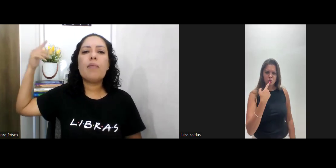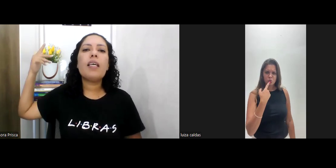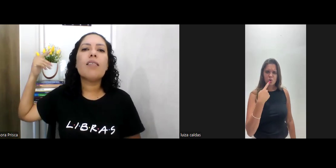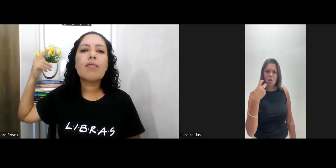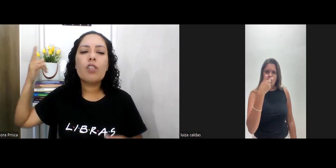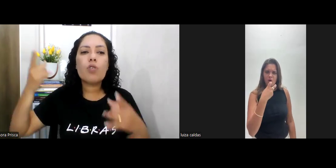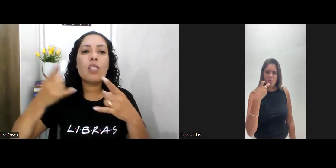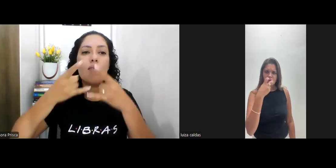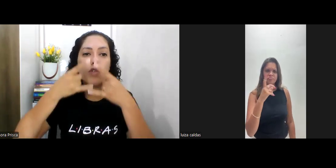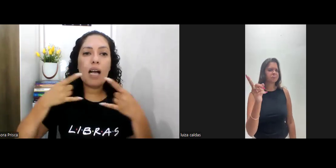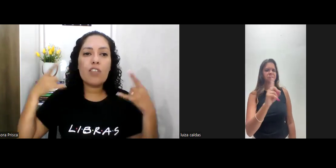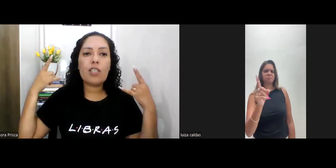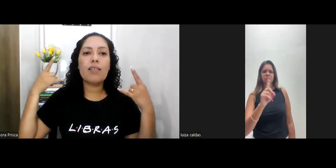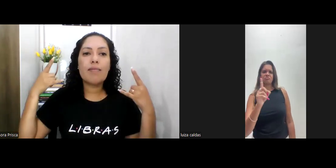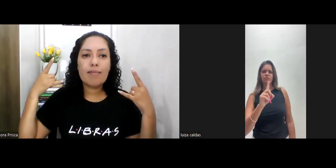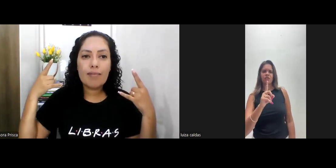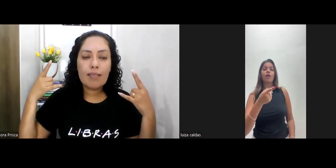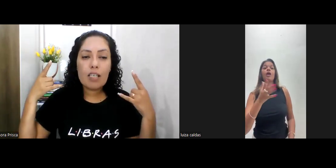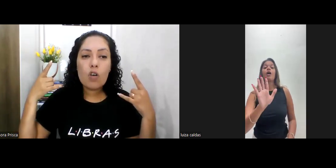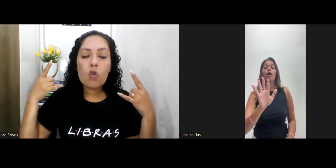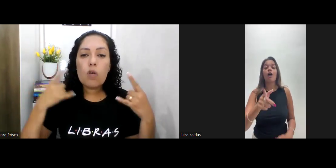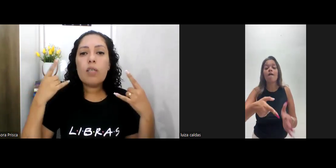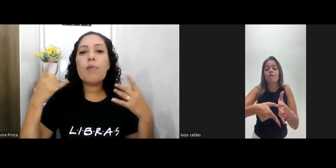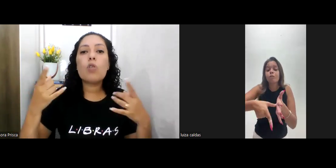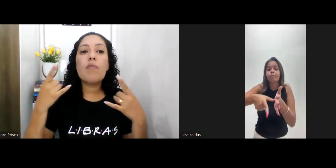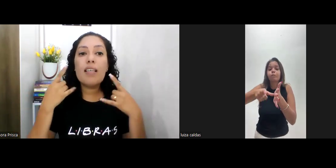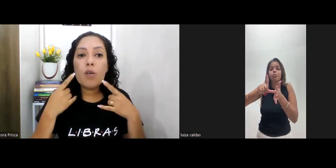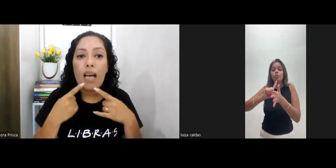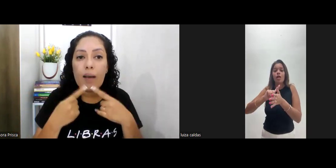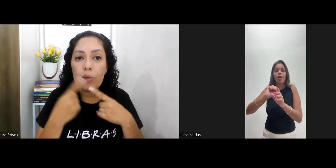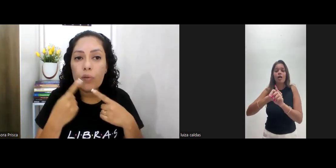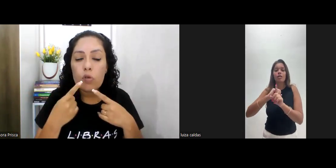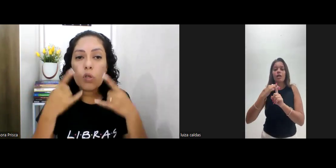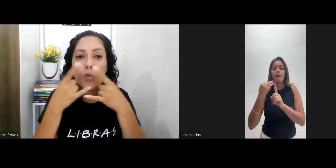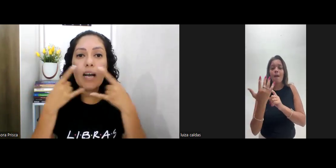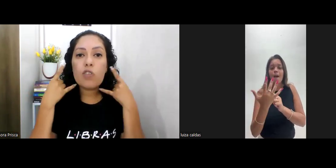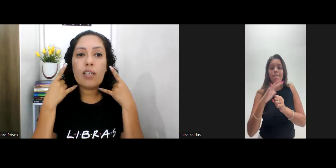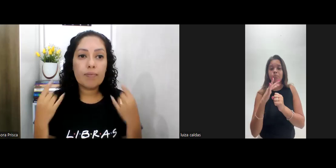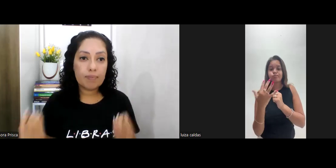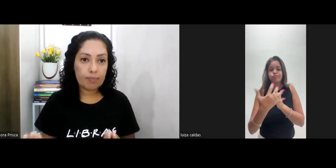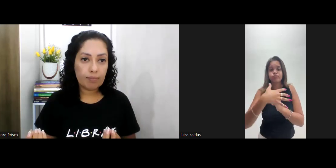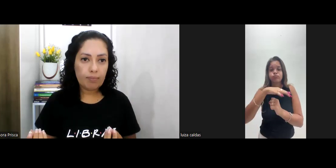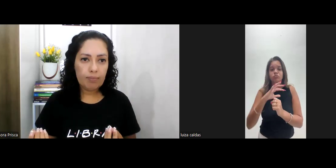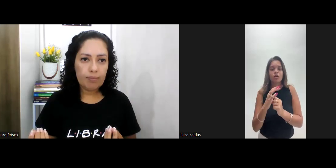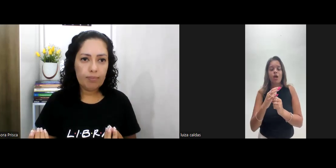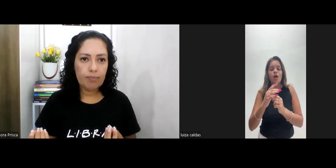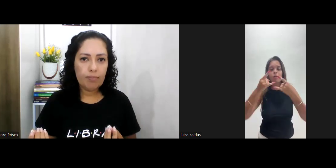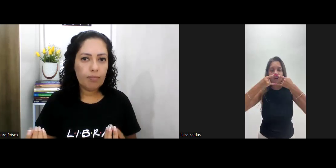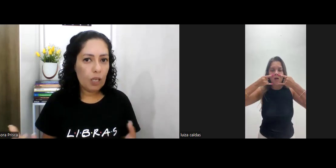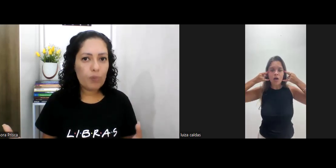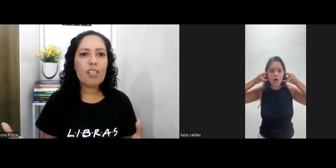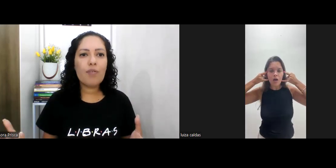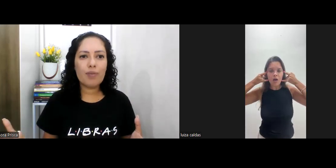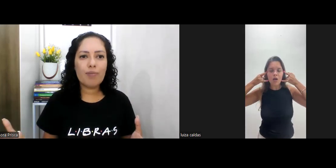época da pandemia, que nós usávamos máscara? Como que a pessoa vai ler meu lábio se eu estou com máscara?